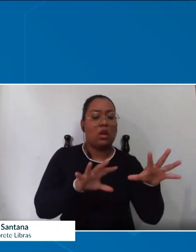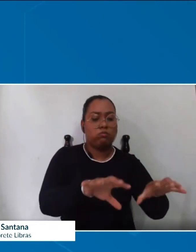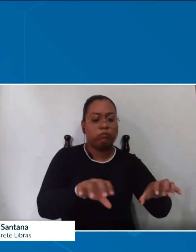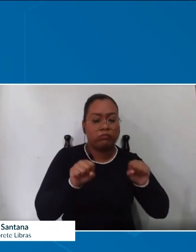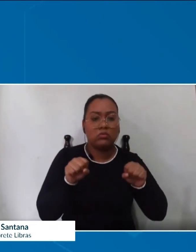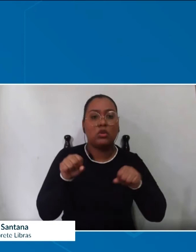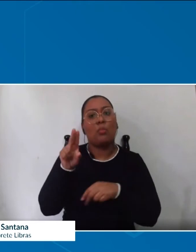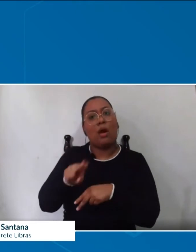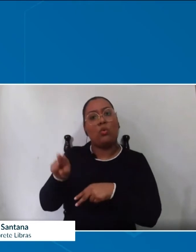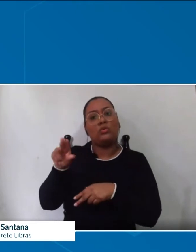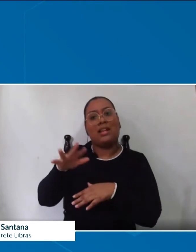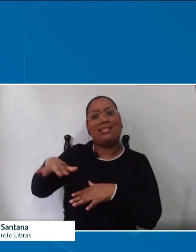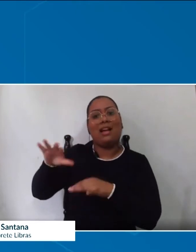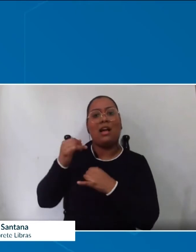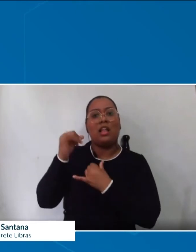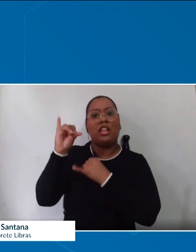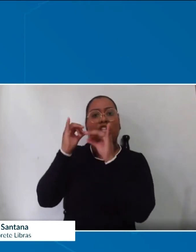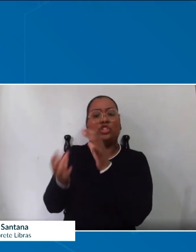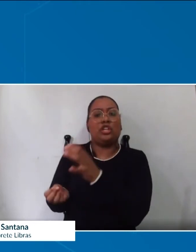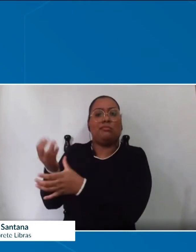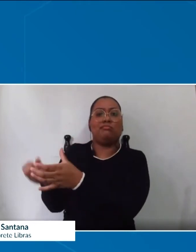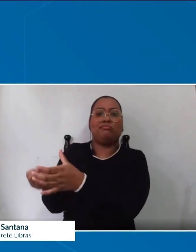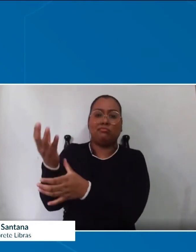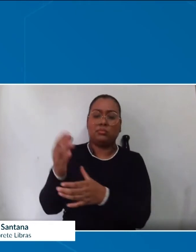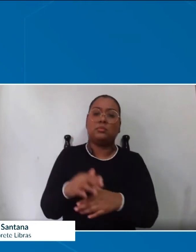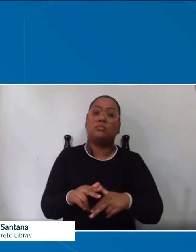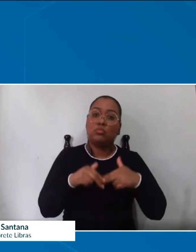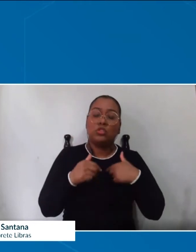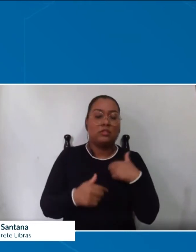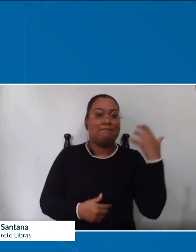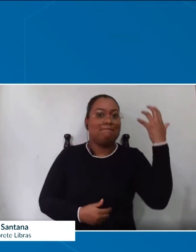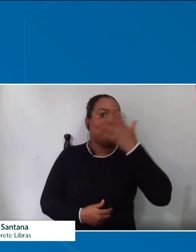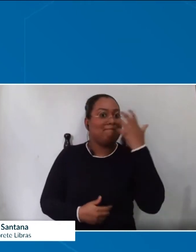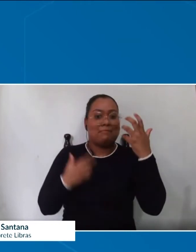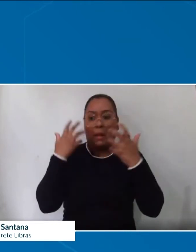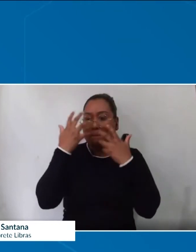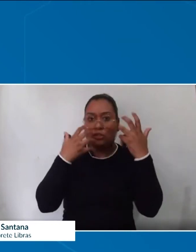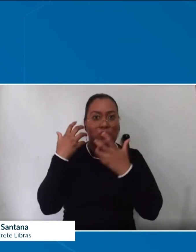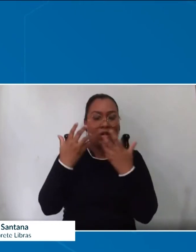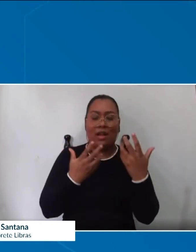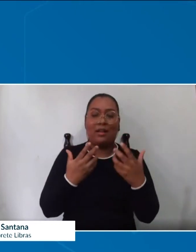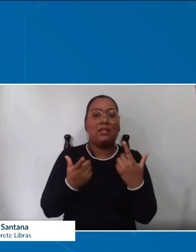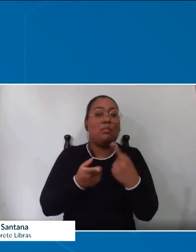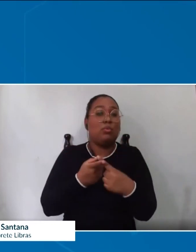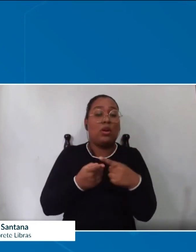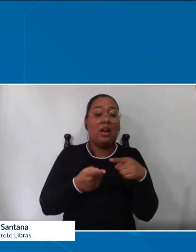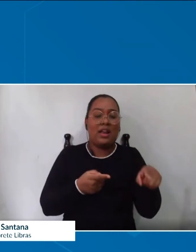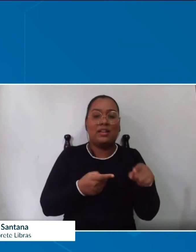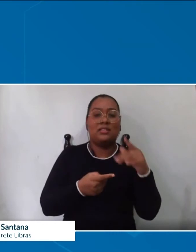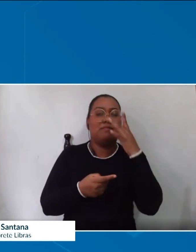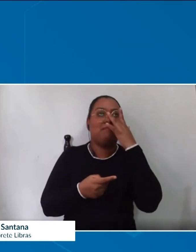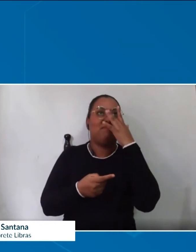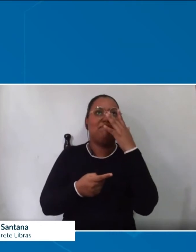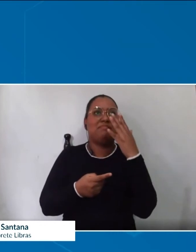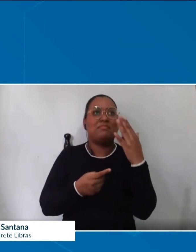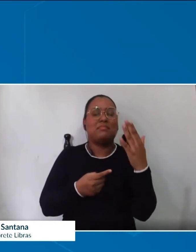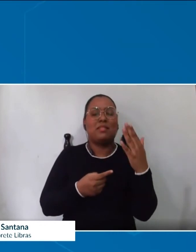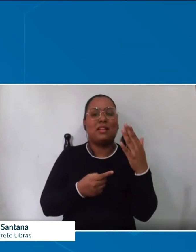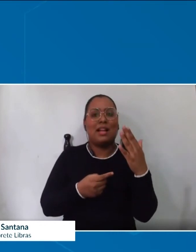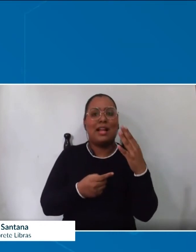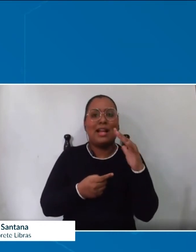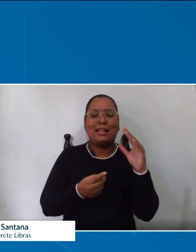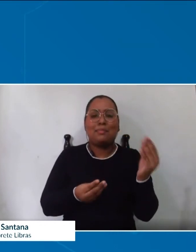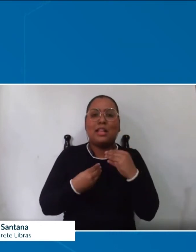é por isso que isso é uma área fascinante, porque você está deslocando